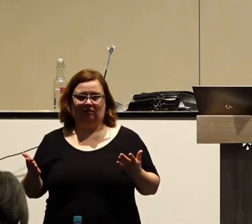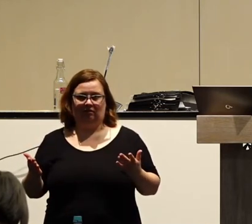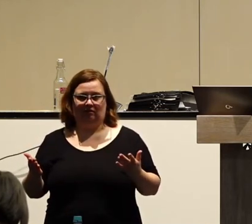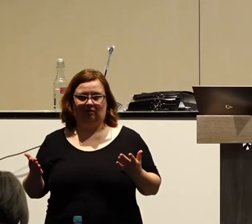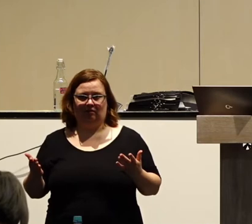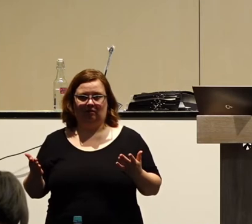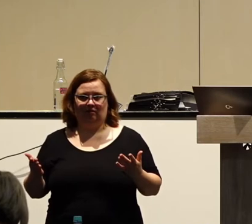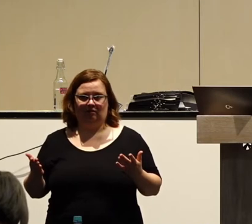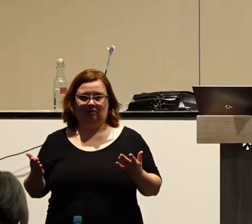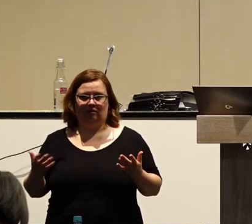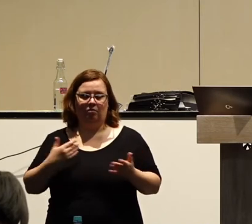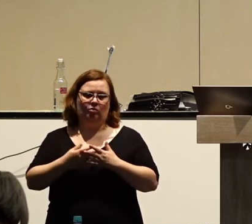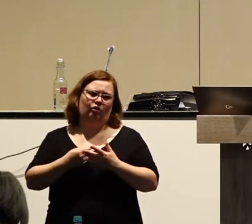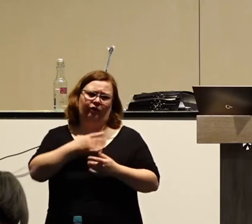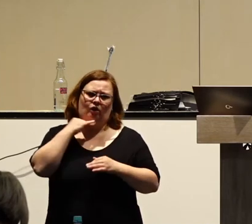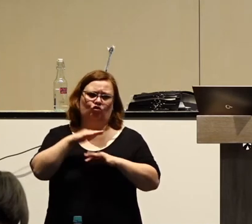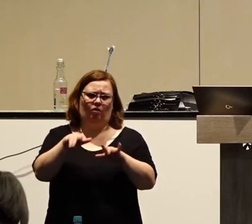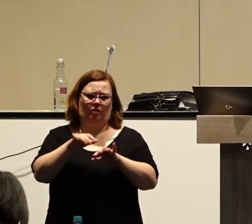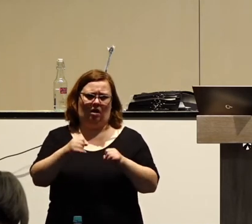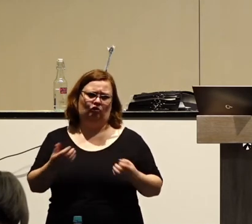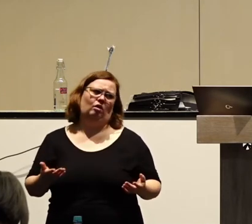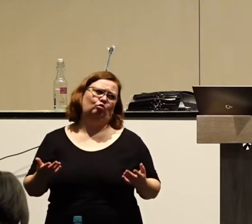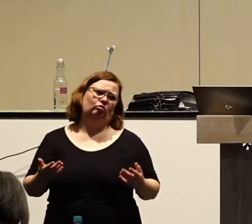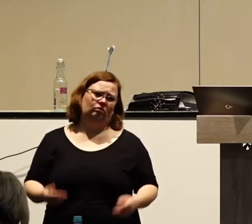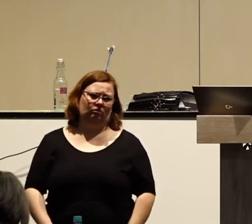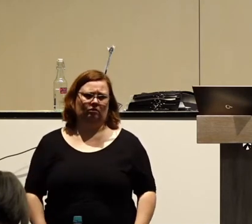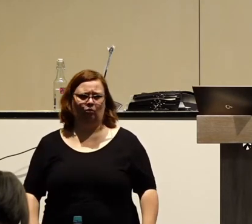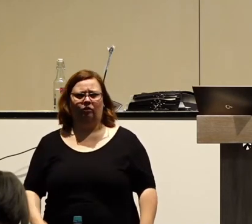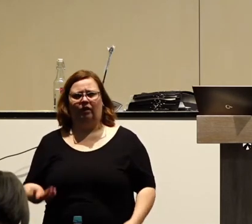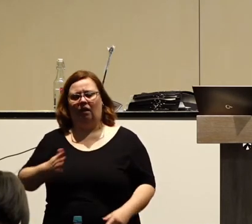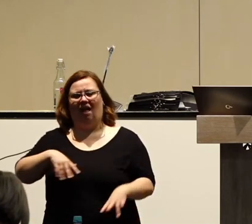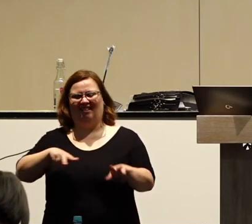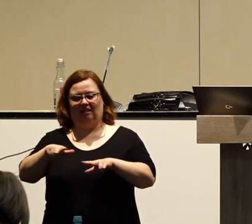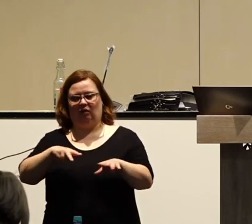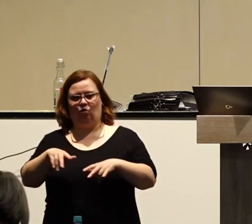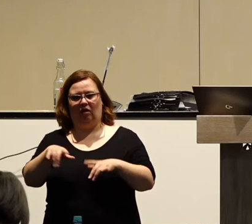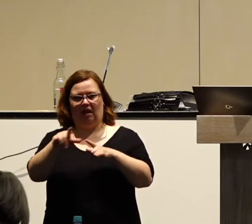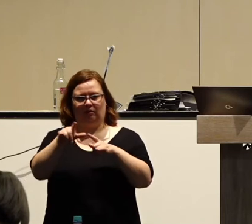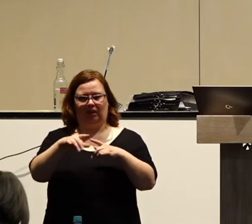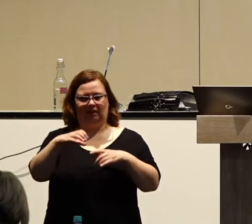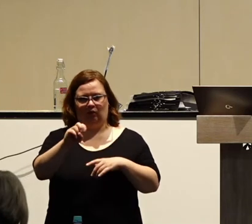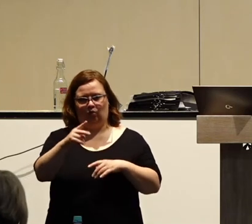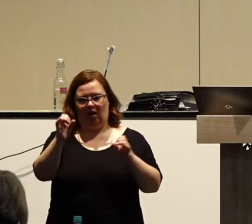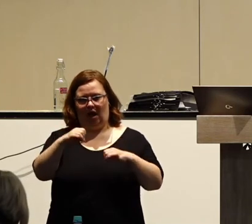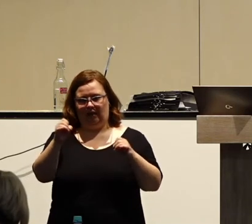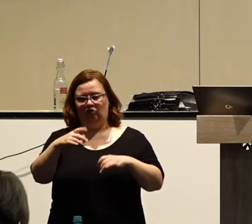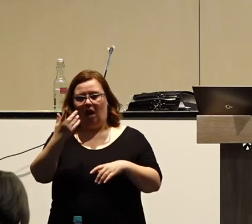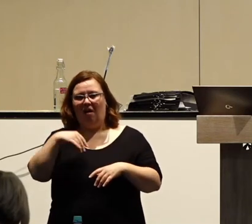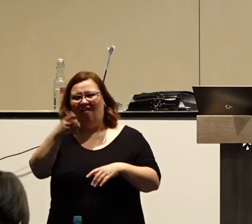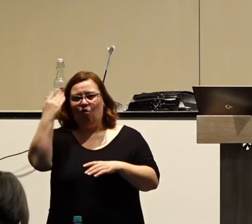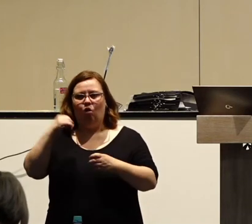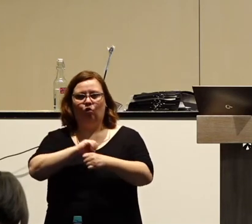Dass so viele nicht schwimmen können, also Leute, hier blickt wieder so ein bisschen die Landesregierung durch, SPD und CDU sind sich einig, aber vor